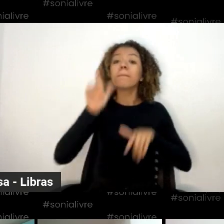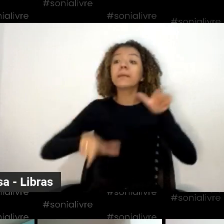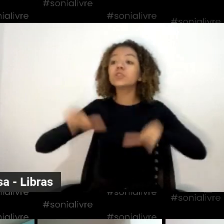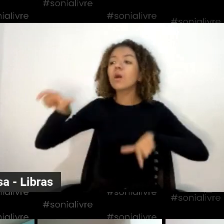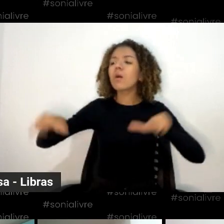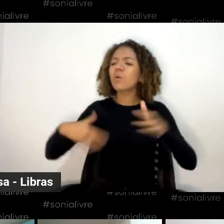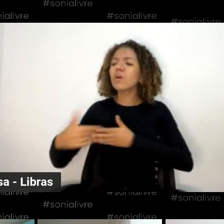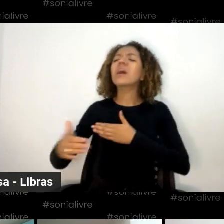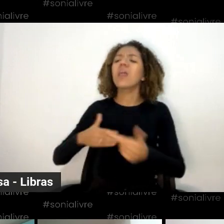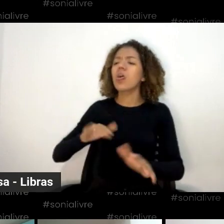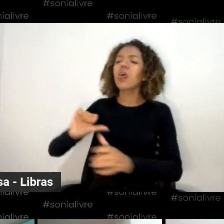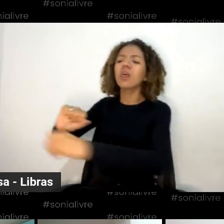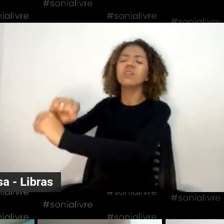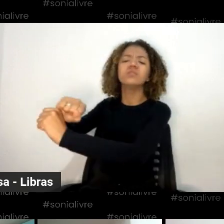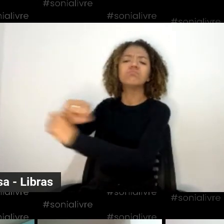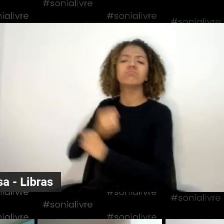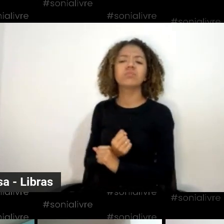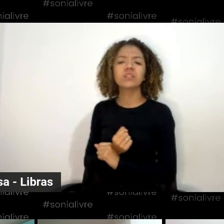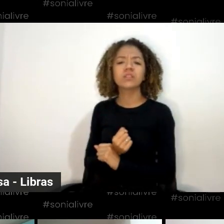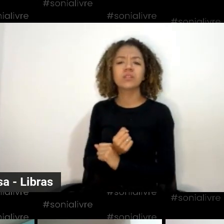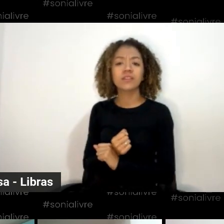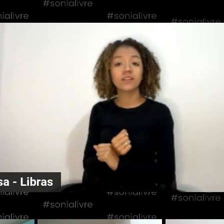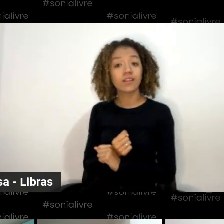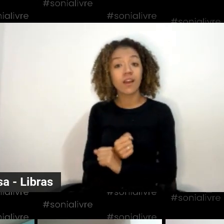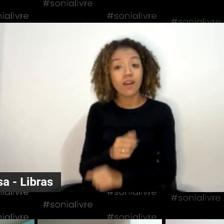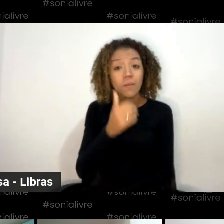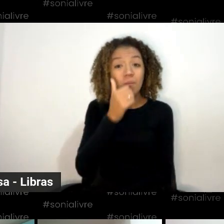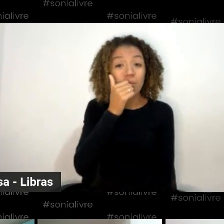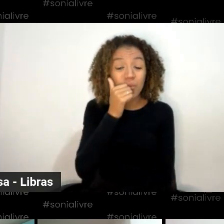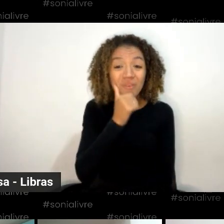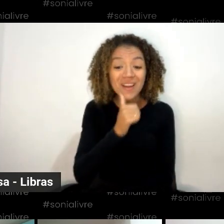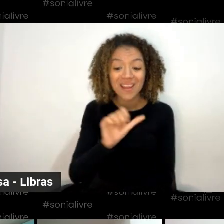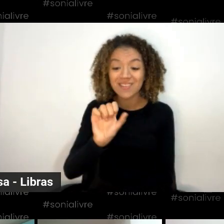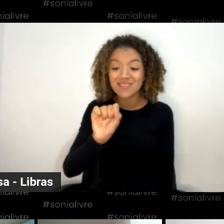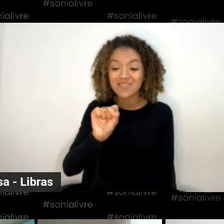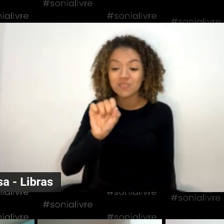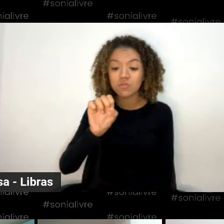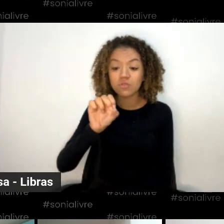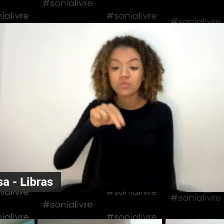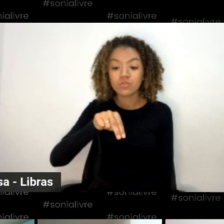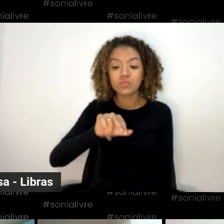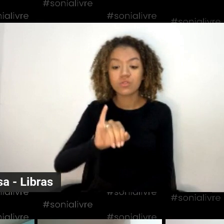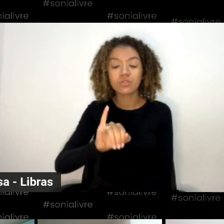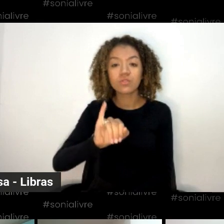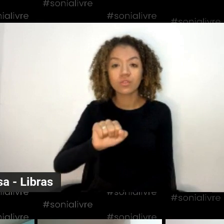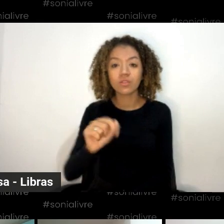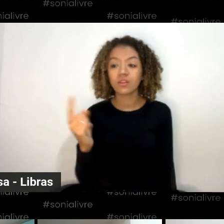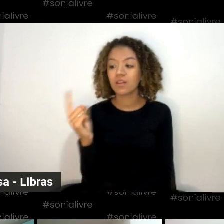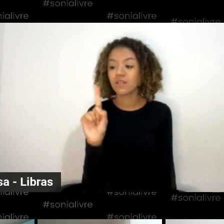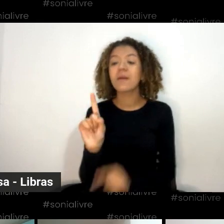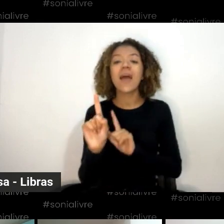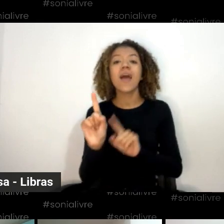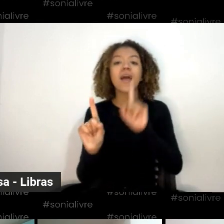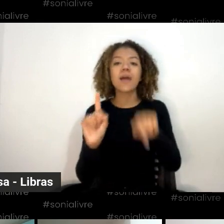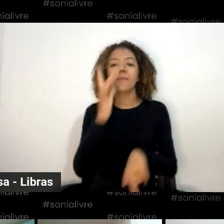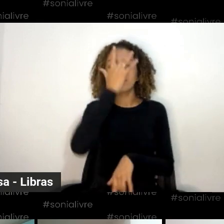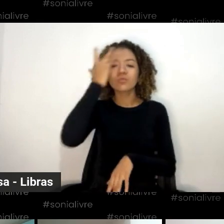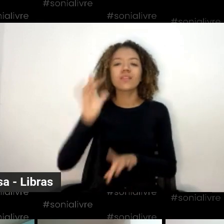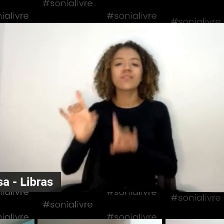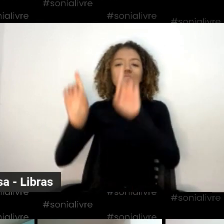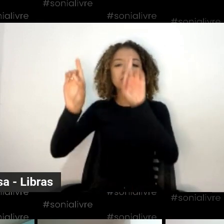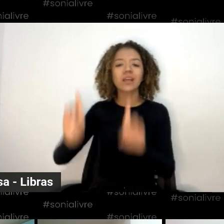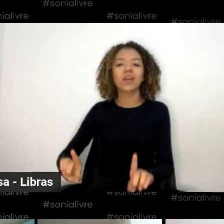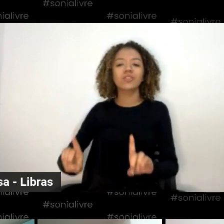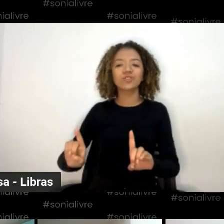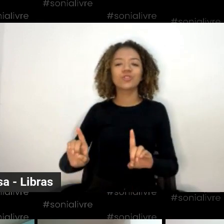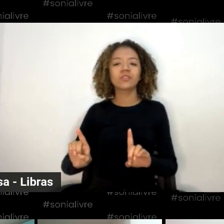A segunda, o fato de que Sônia é uma pessoa com deficiência. Então, a